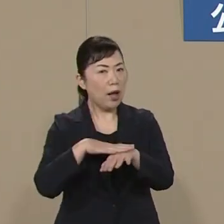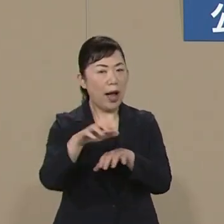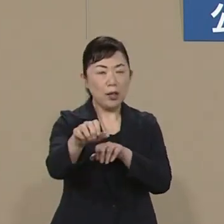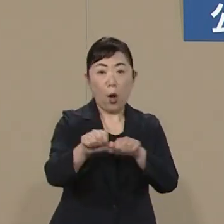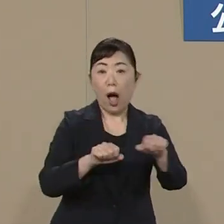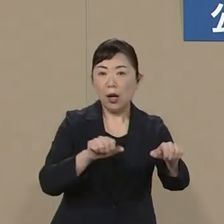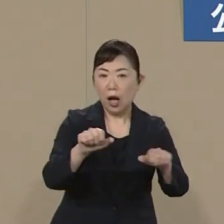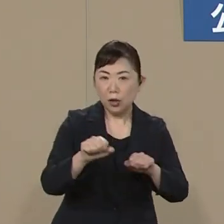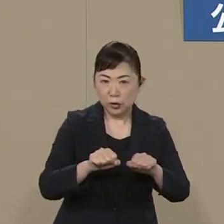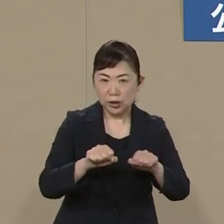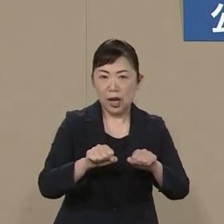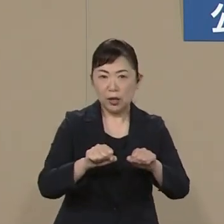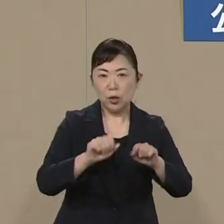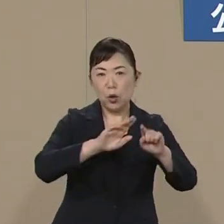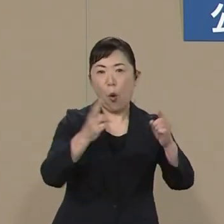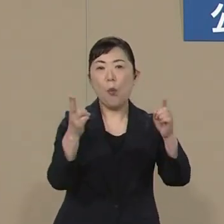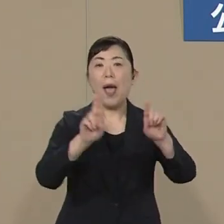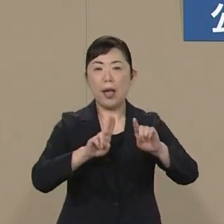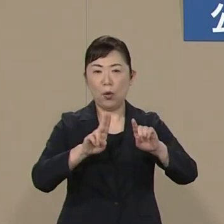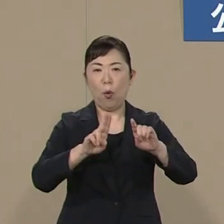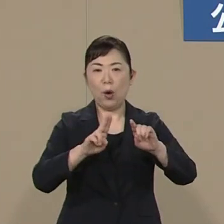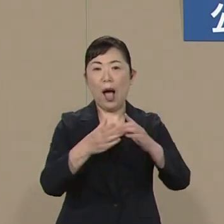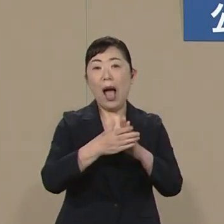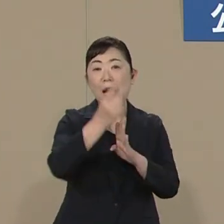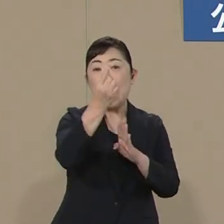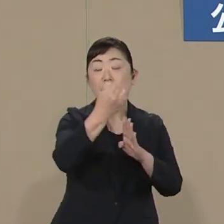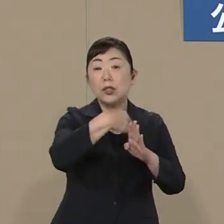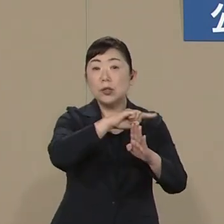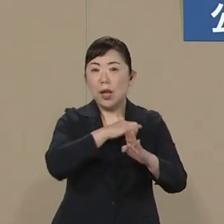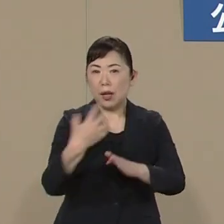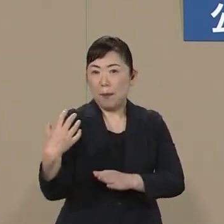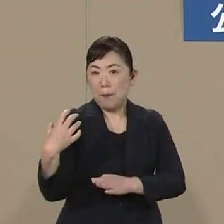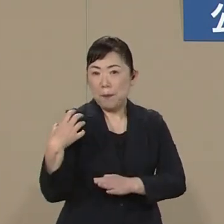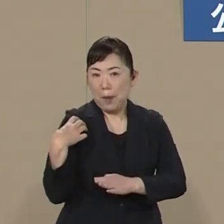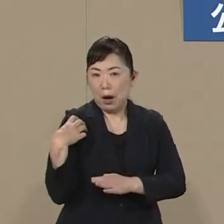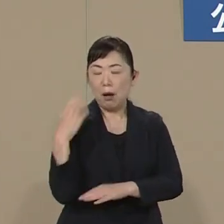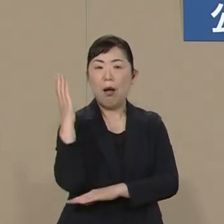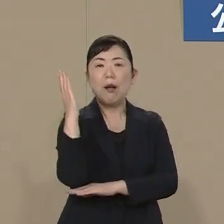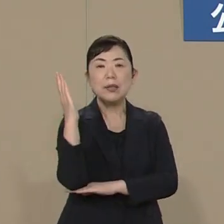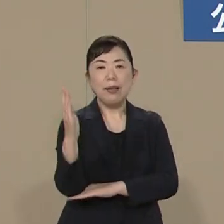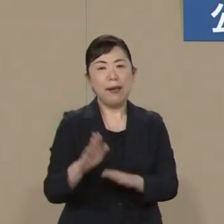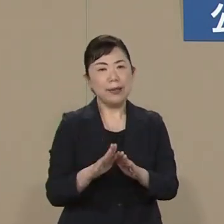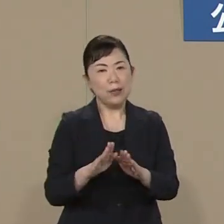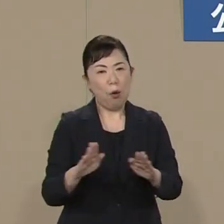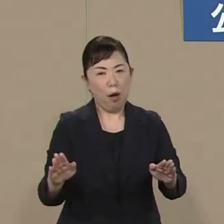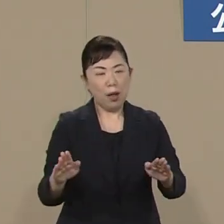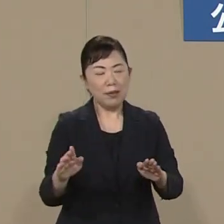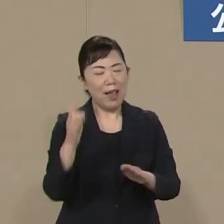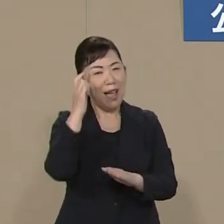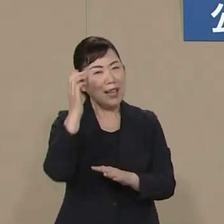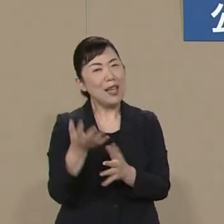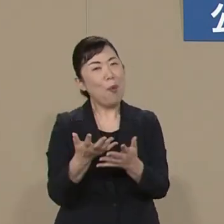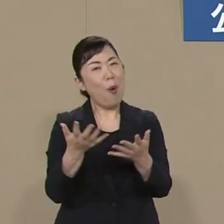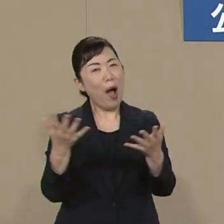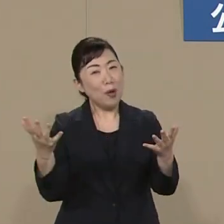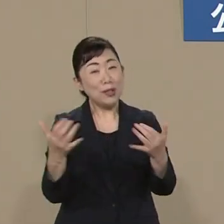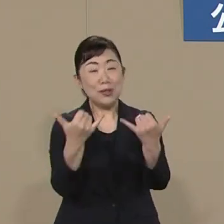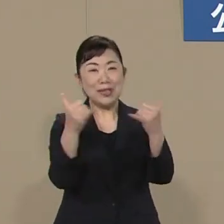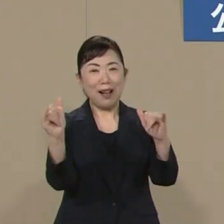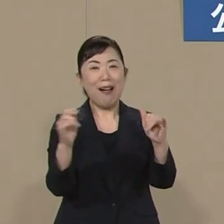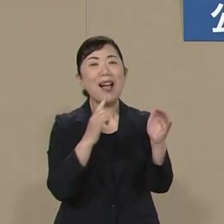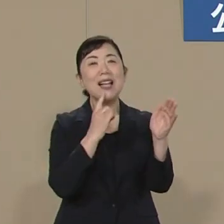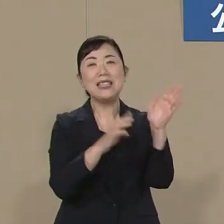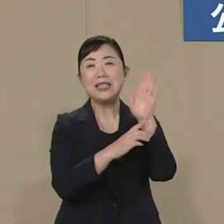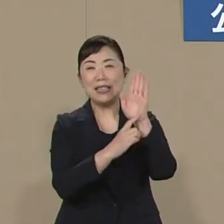に根差した公明党が連立政権にいるからこそ政治が安定し希望ある社会が実現